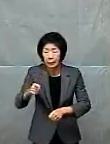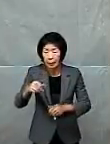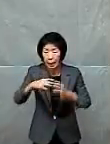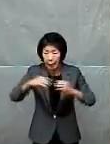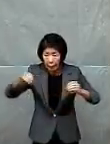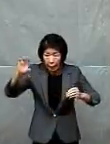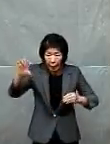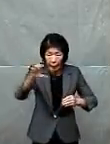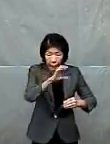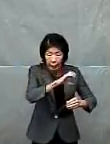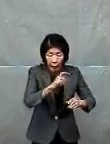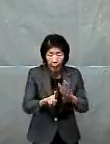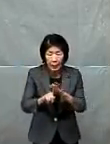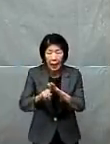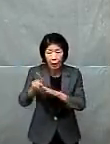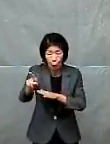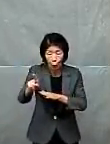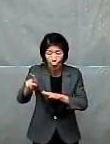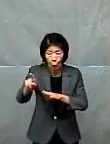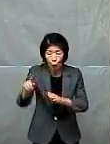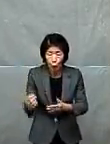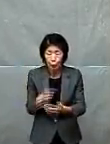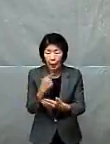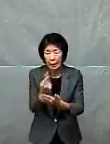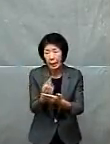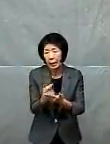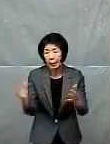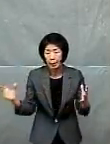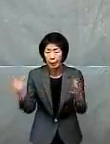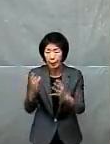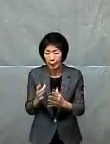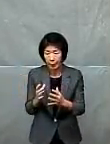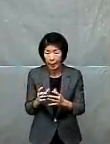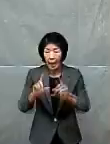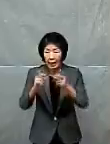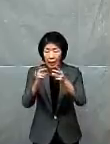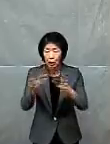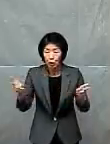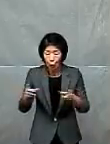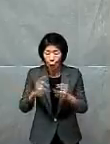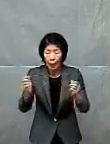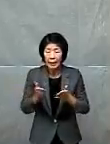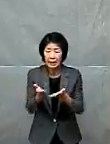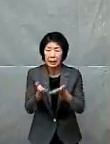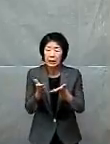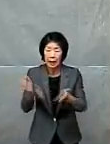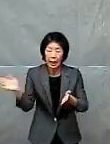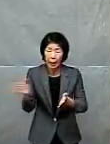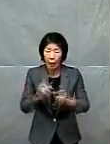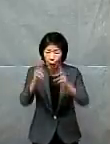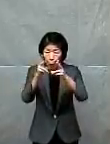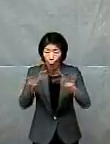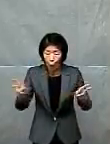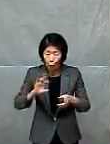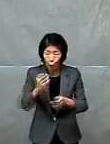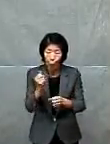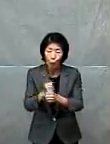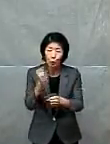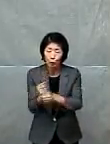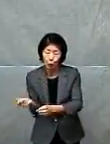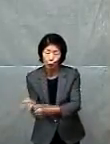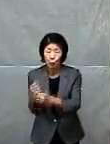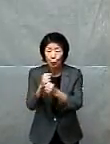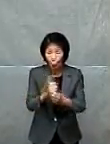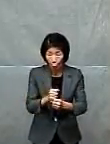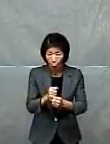道府県の代表として出場されます。東日本大震災からの東北のものづくりの復興